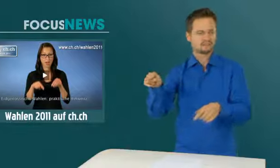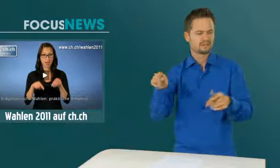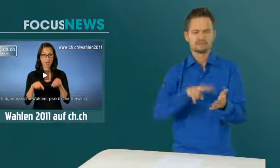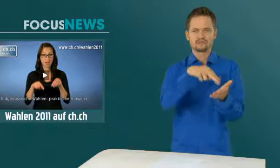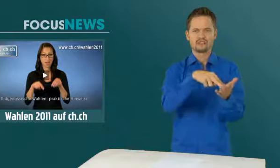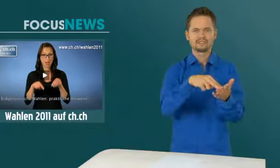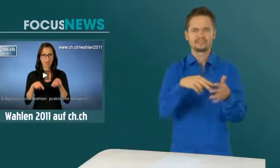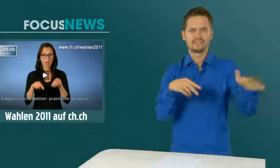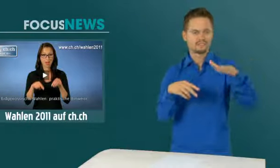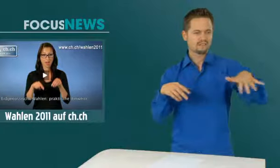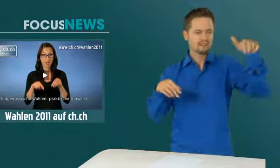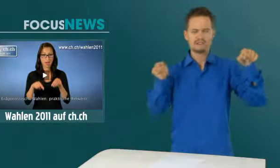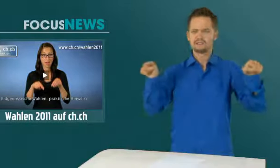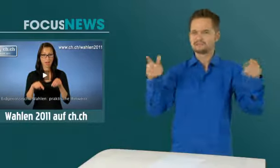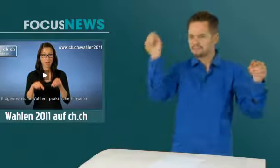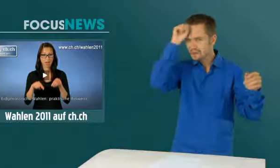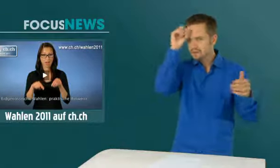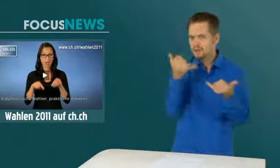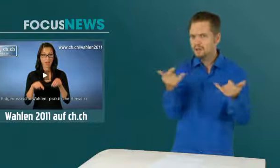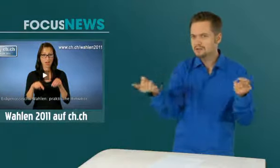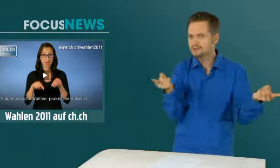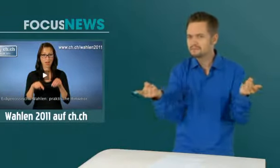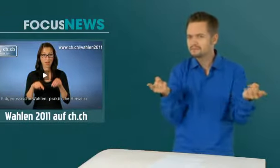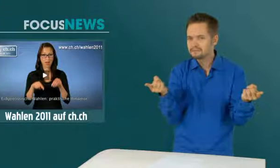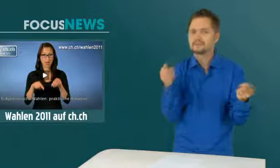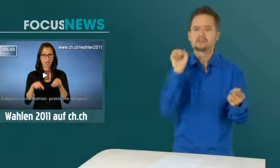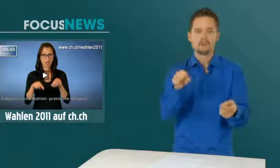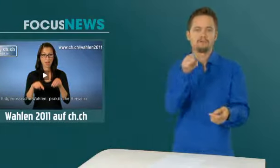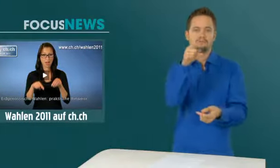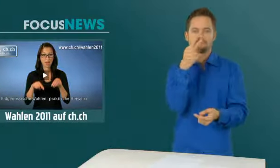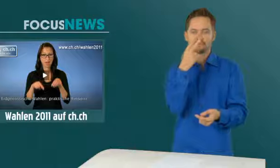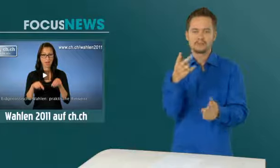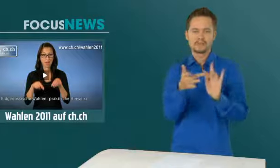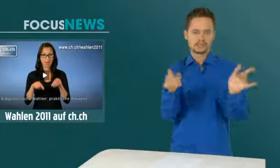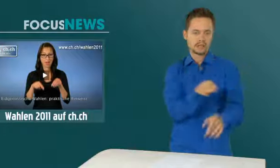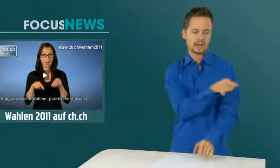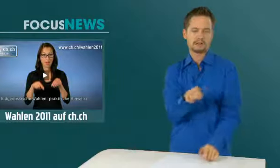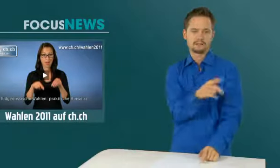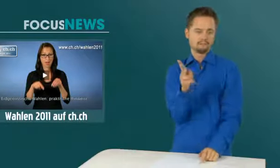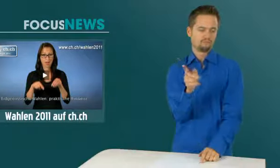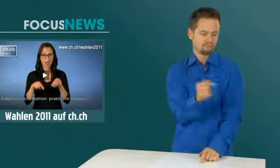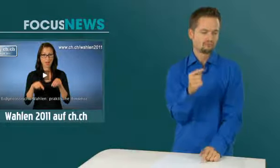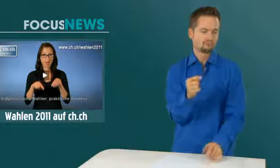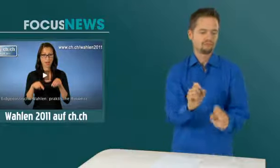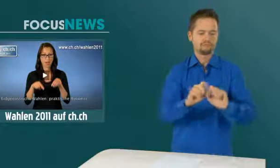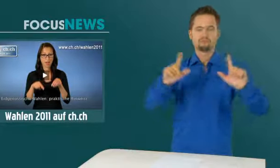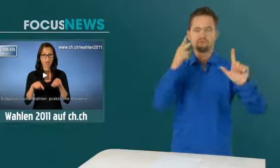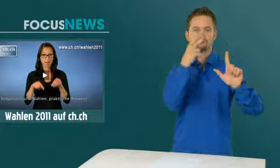aufgaben von national und ständerat erklärt diese informationen erhält man auf der genannten internetseite